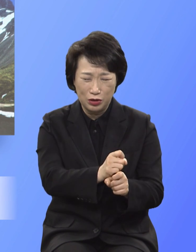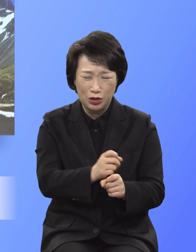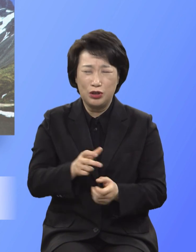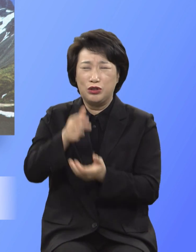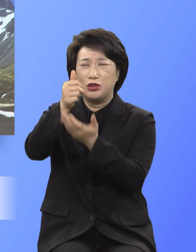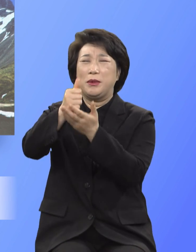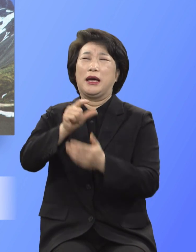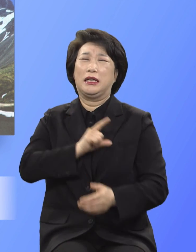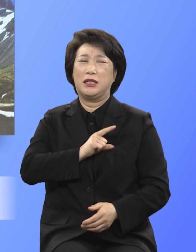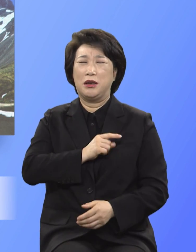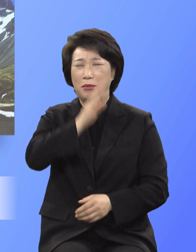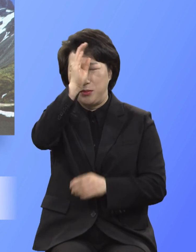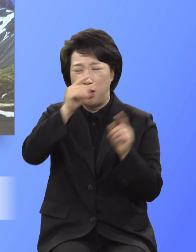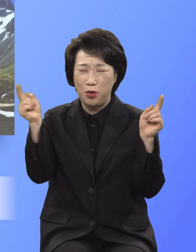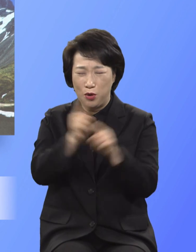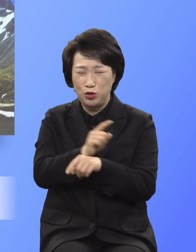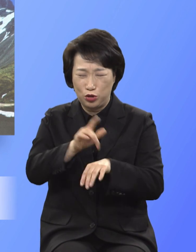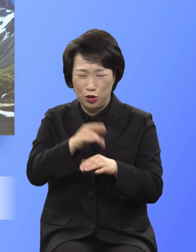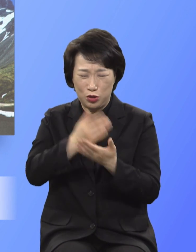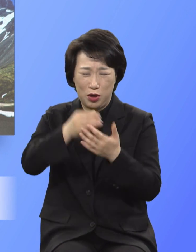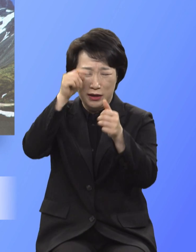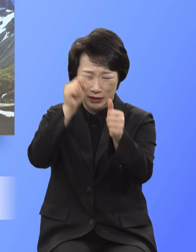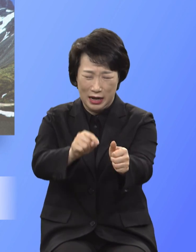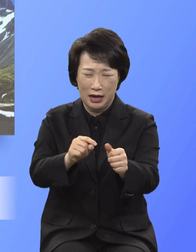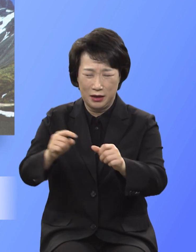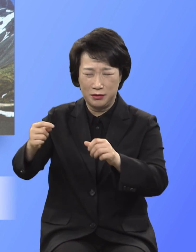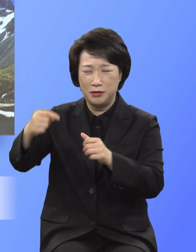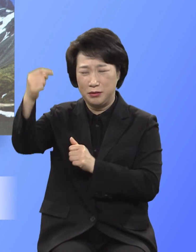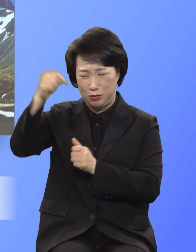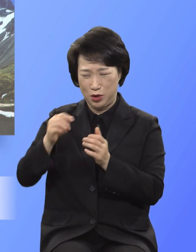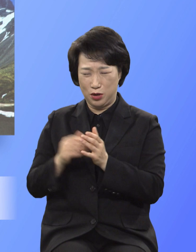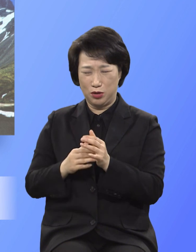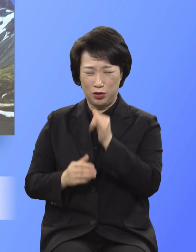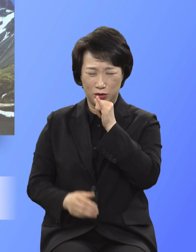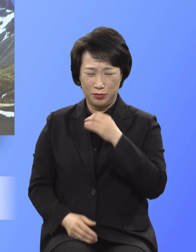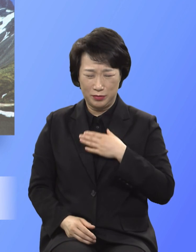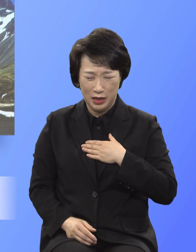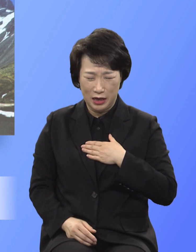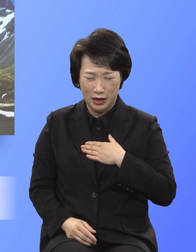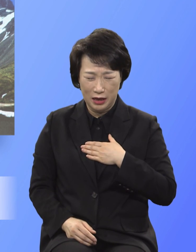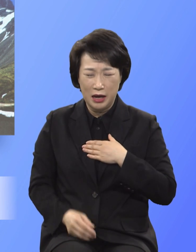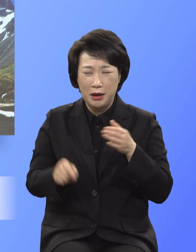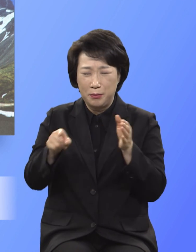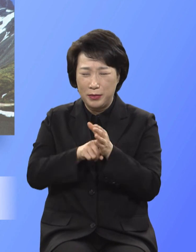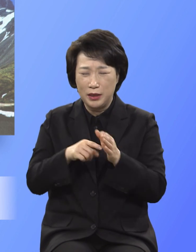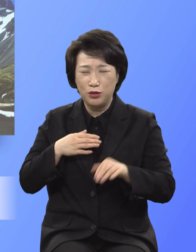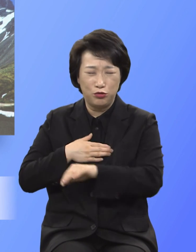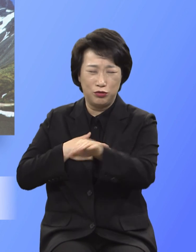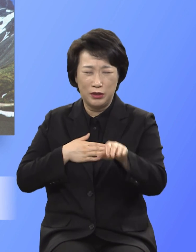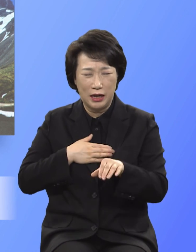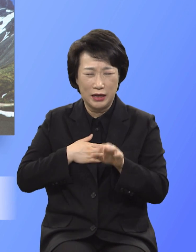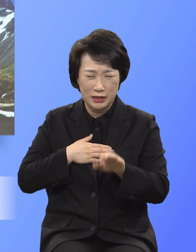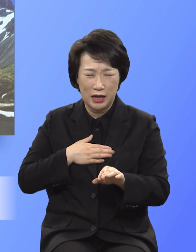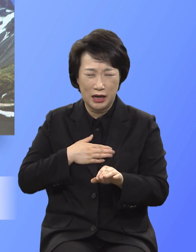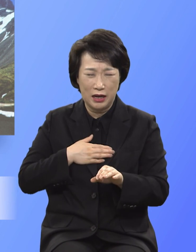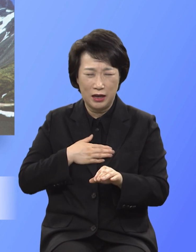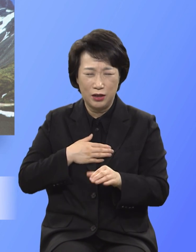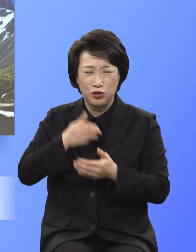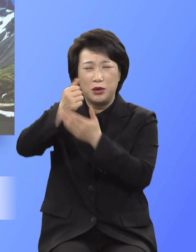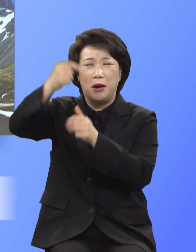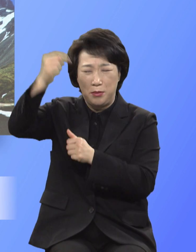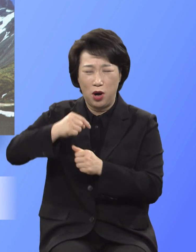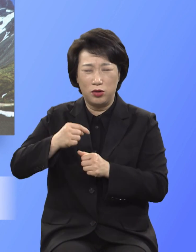주님은 내 이름으로 병 고치고 귀신 쫓아내라고 했습니다. 믿는 자가 하라고